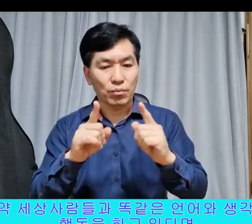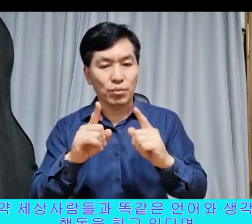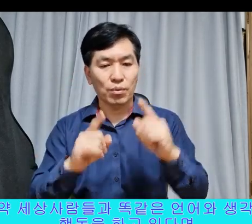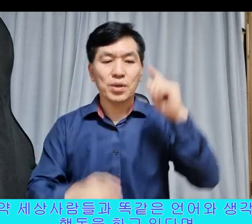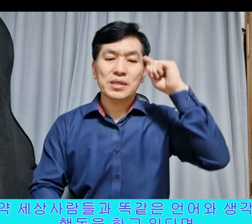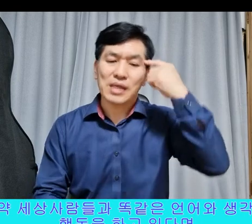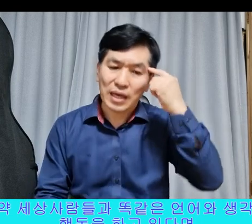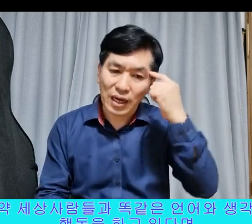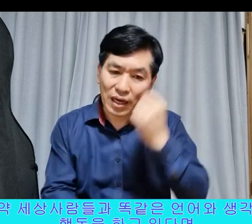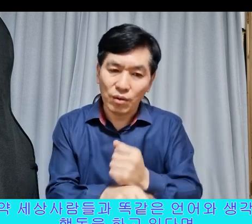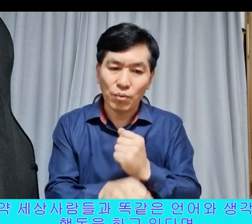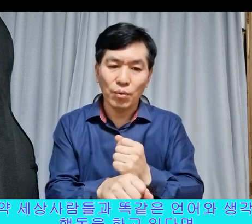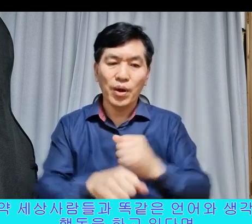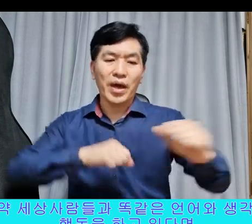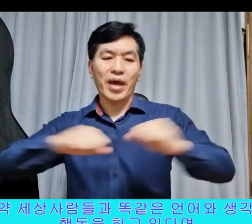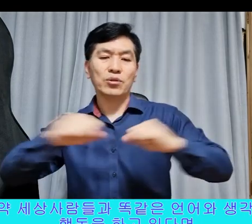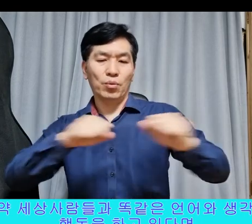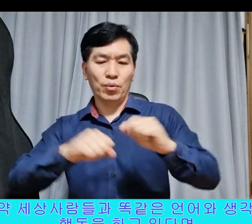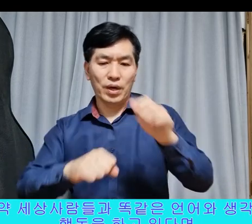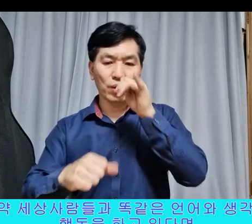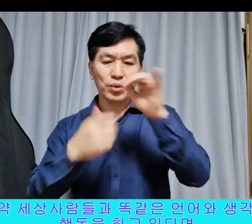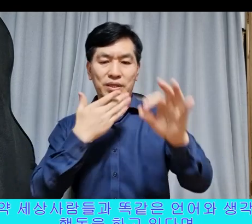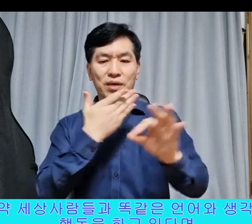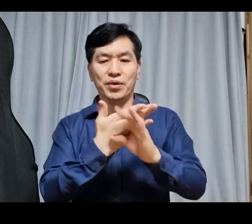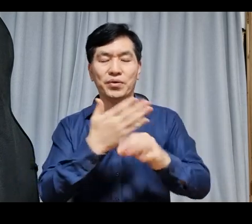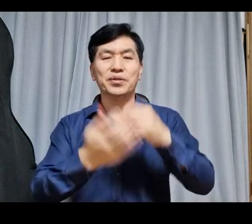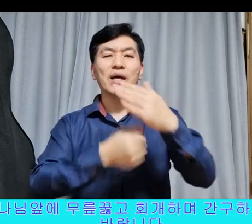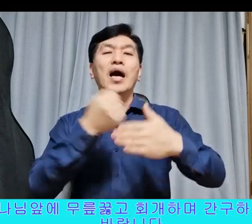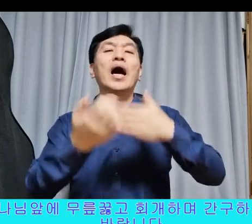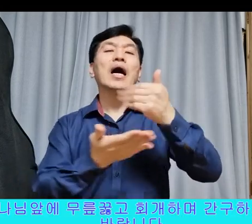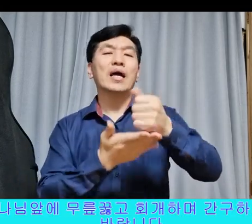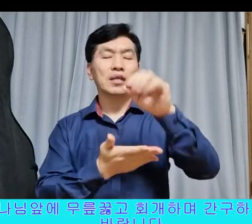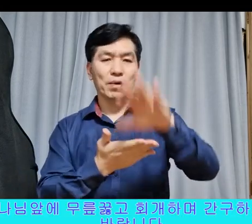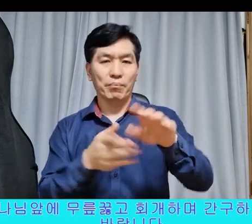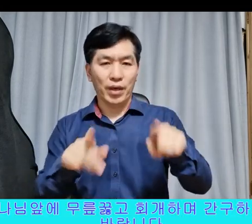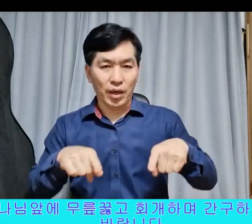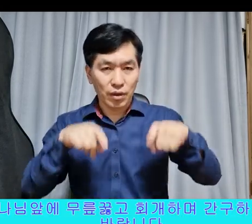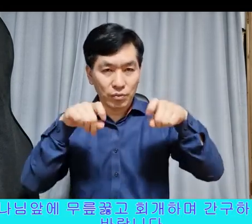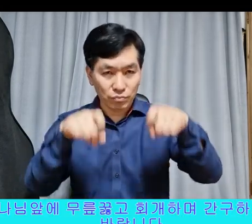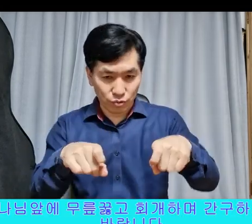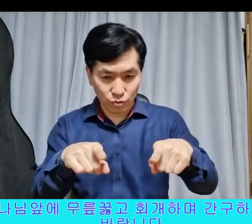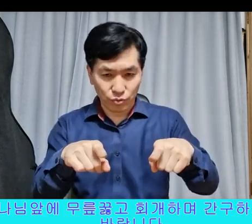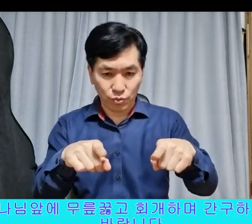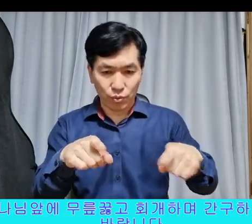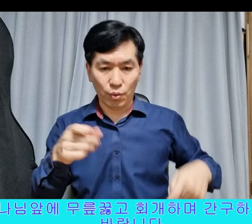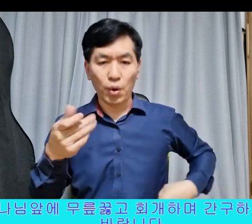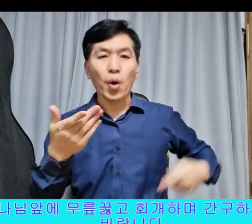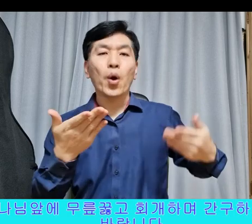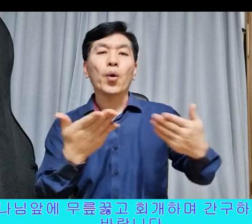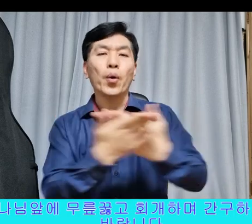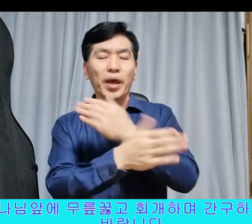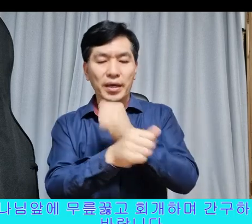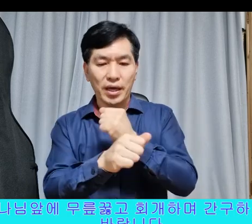말하고 생각하고 행동하고 있다면 하나님 앞에 무릎 꿇고